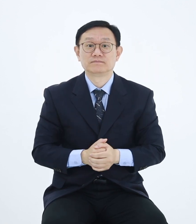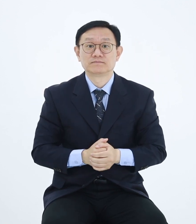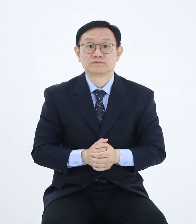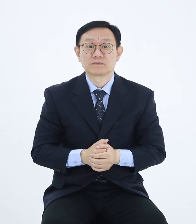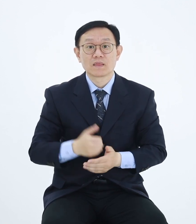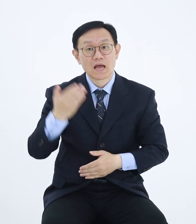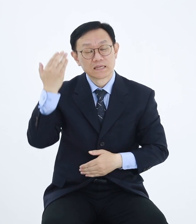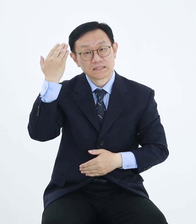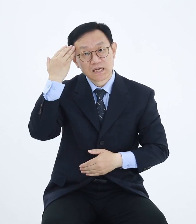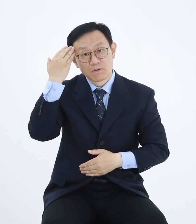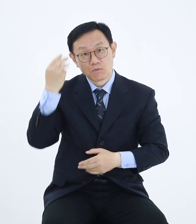참고자료